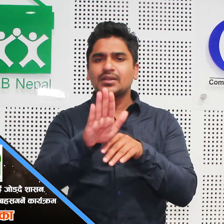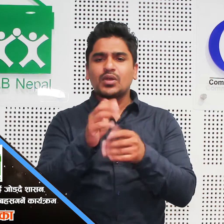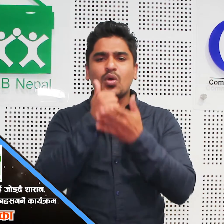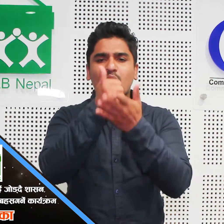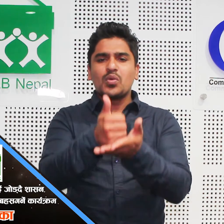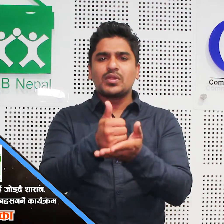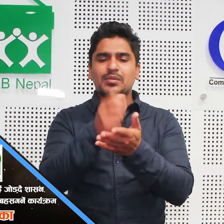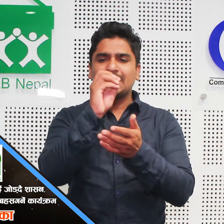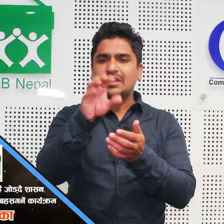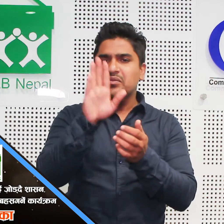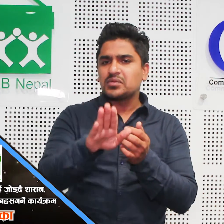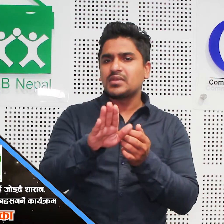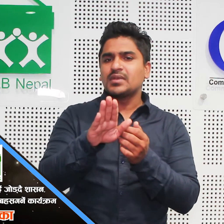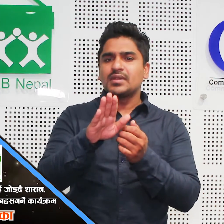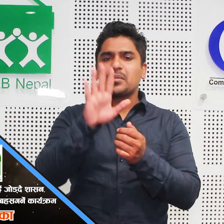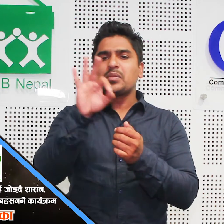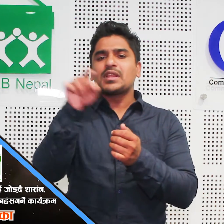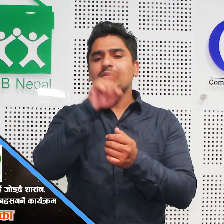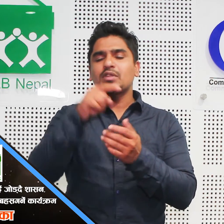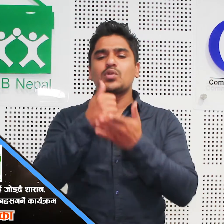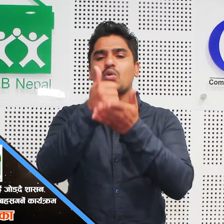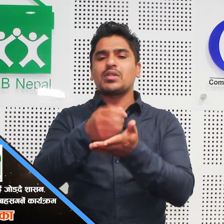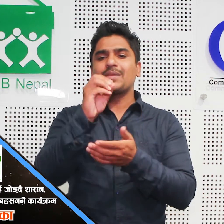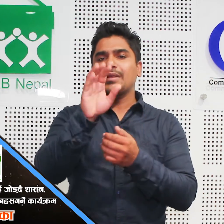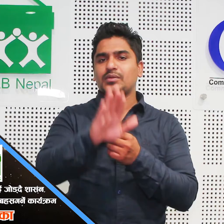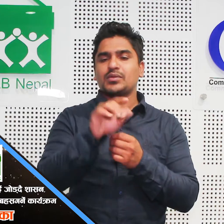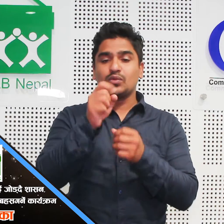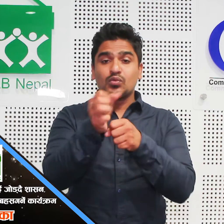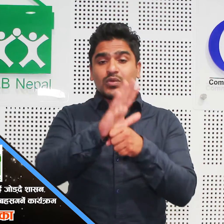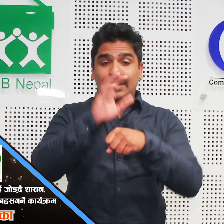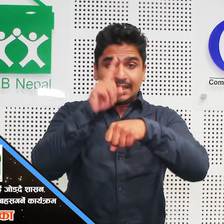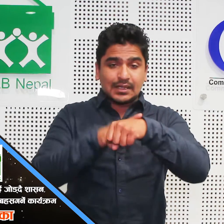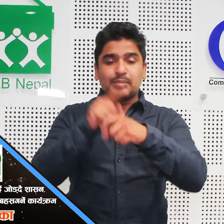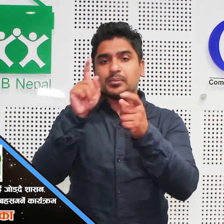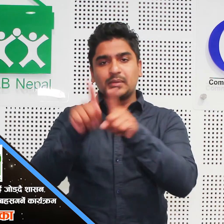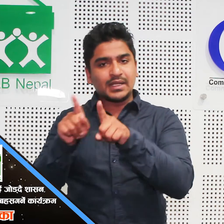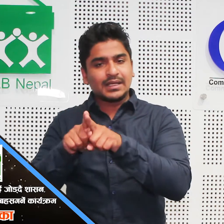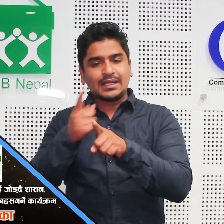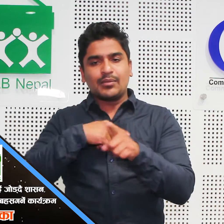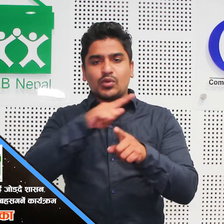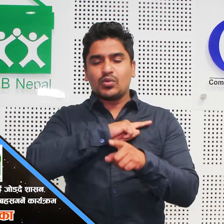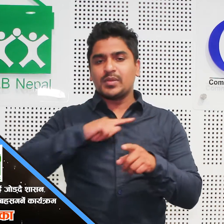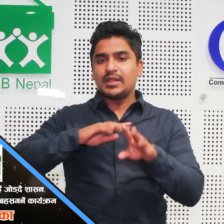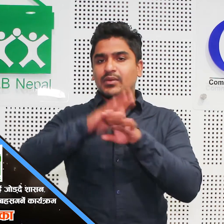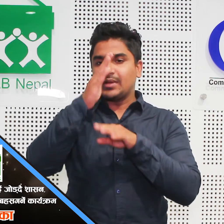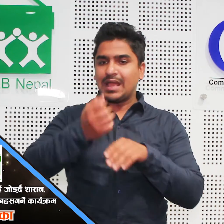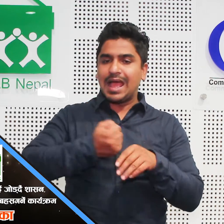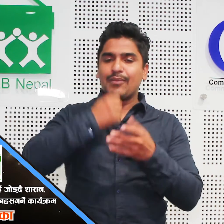अनुदानमा दिएका छौँ, अनुदान 50% अनुदानमा दिएका छौँ हामीले। यो कोरोनाको बेलामा पनि हाम्रा कर्मचारीले आफ्नो ठाउँमा